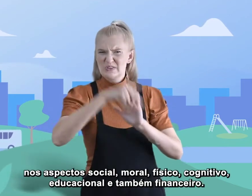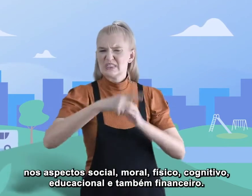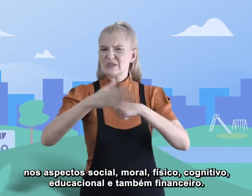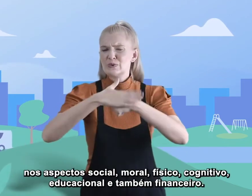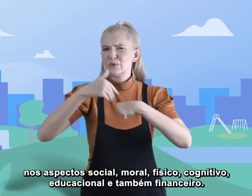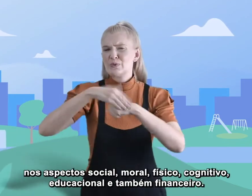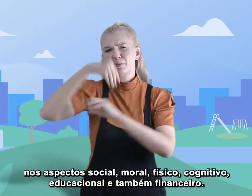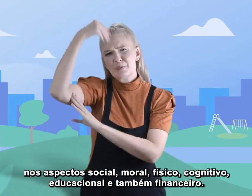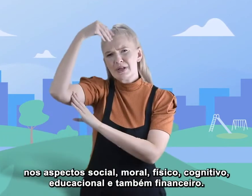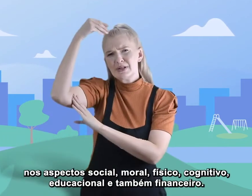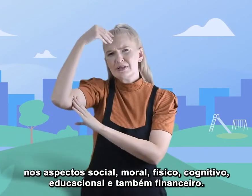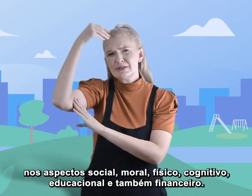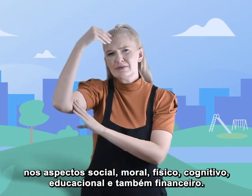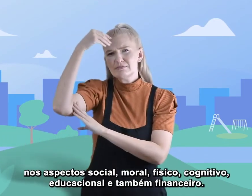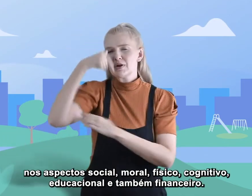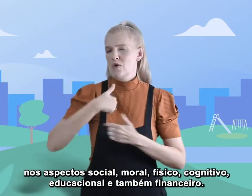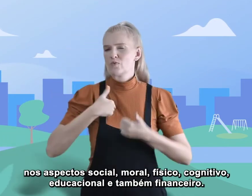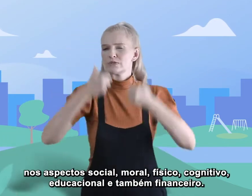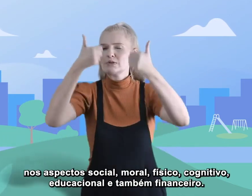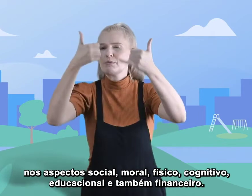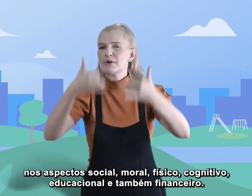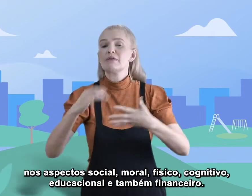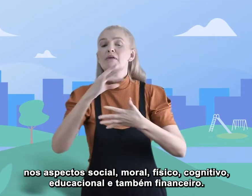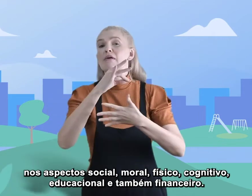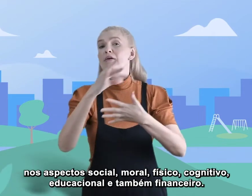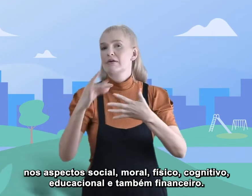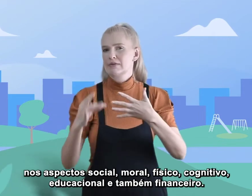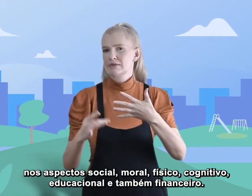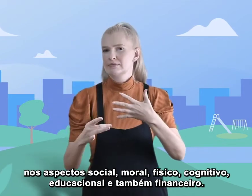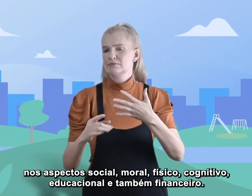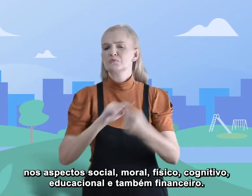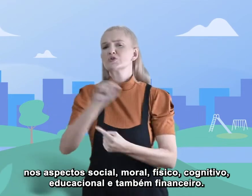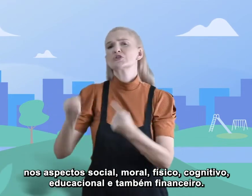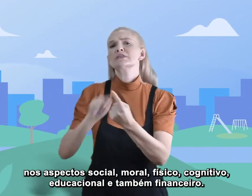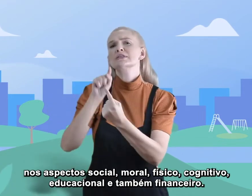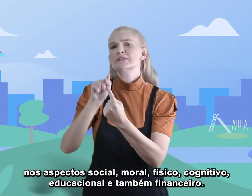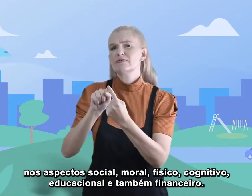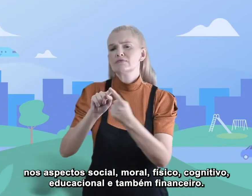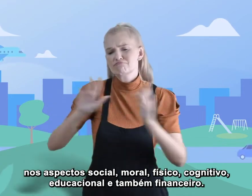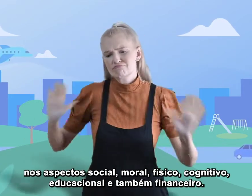social, moral, físico, cognitivo,